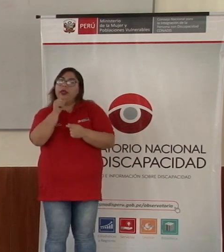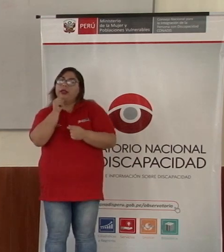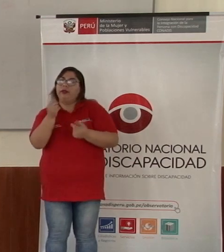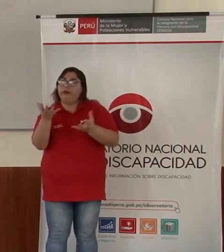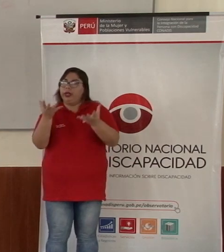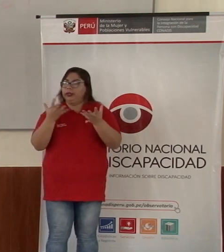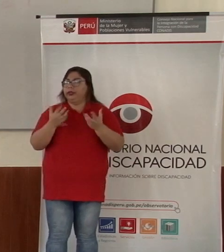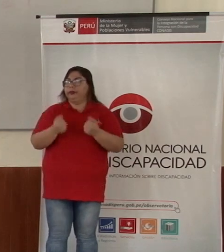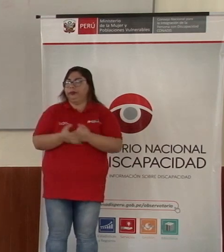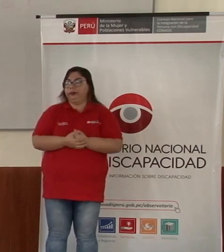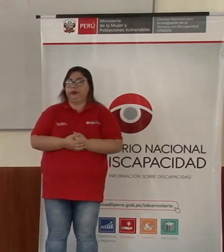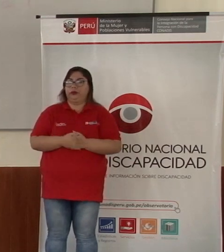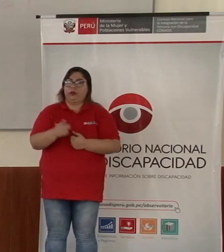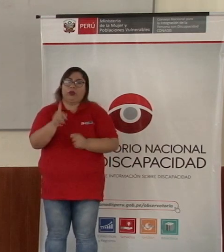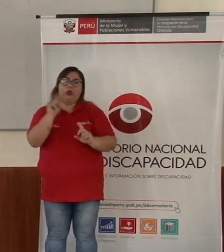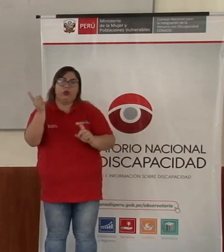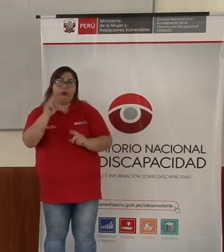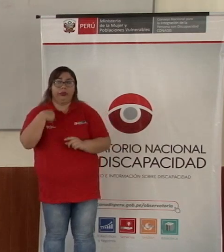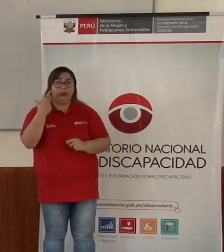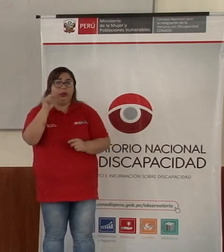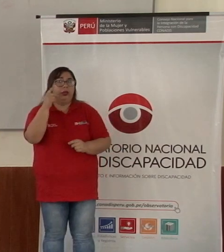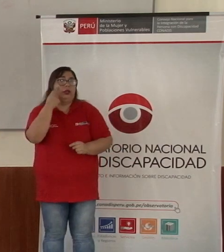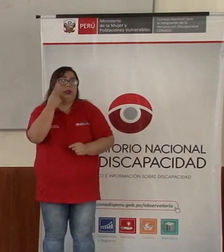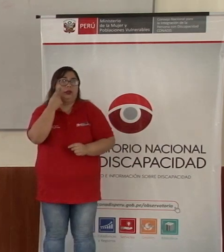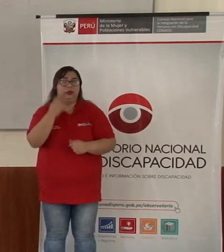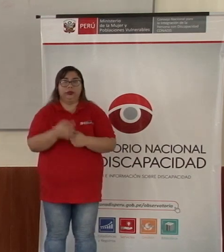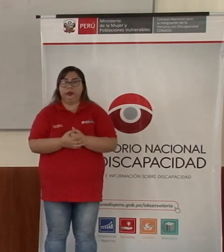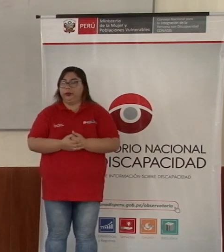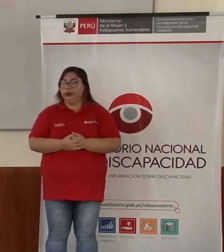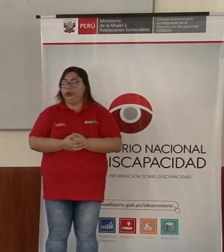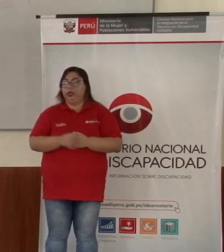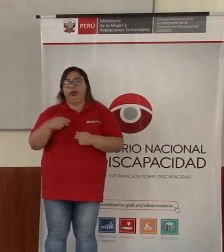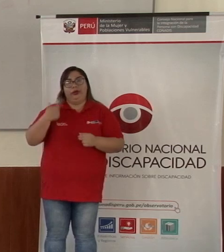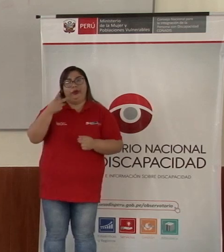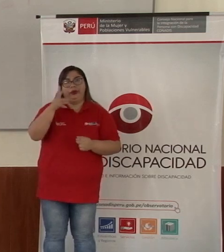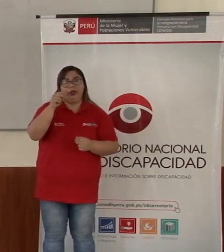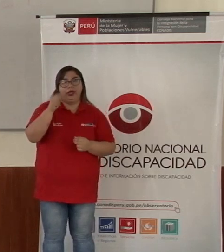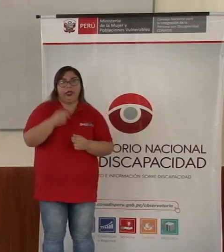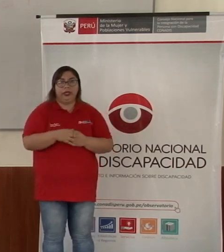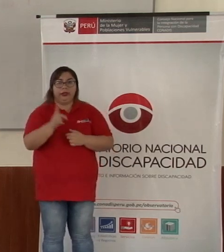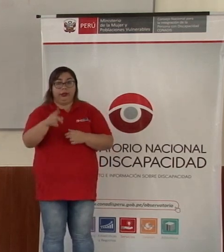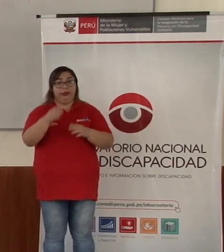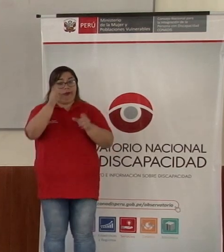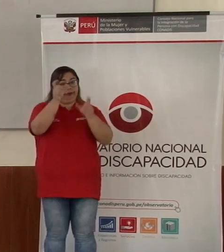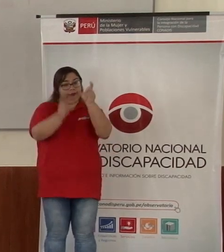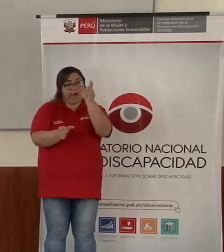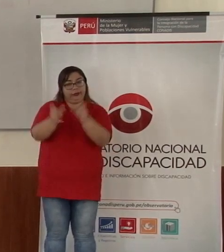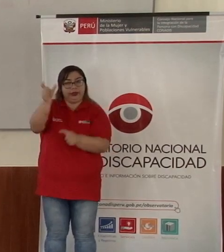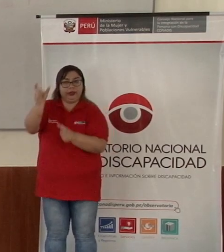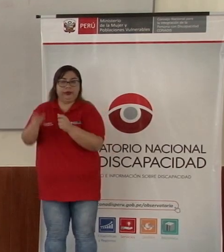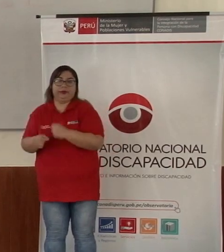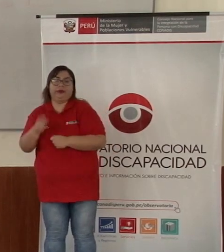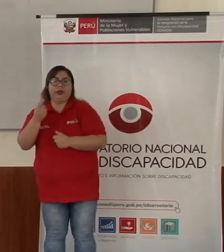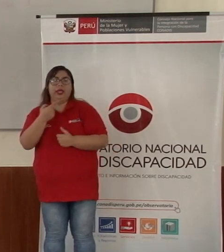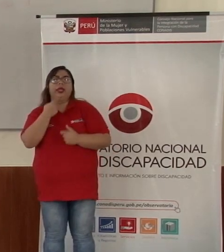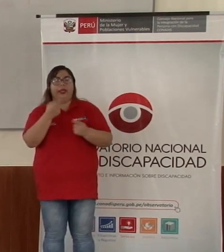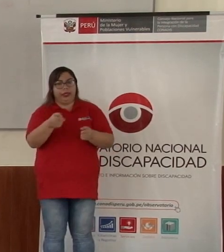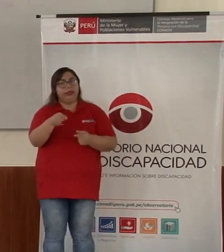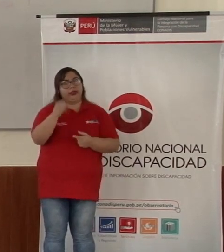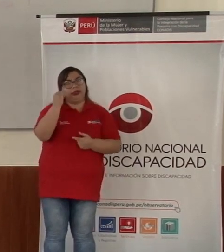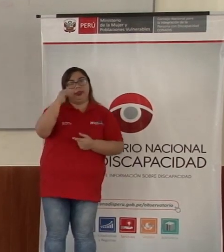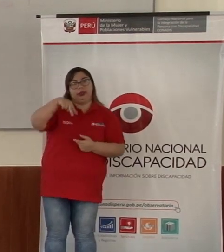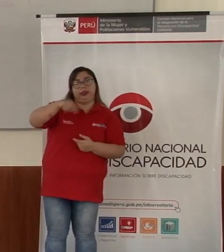necesaria, no tiene reconocimiento, no tiene impedimentos, tiene barreras. Esa es la incapacidad.